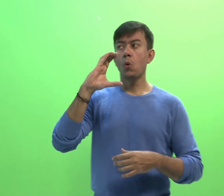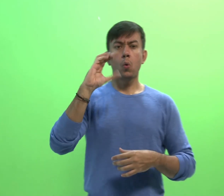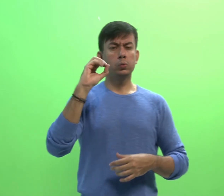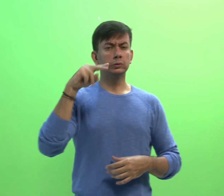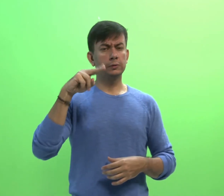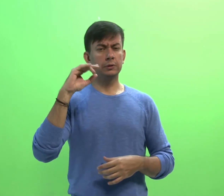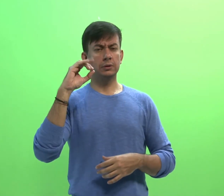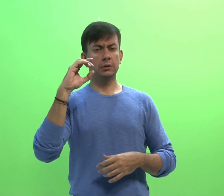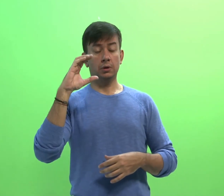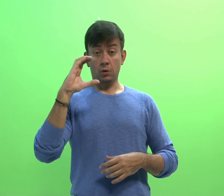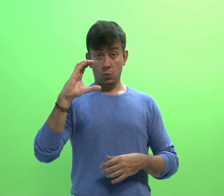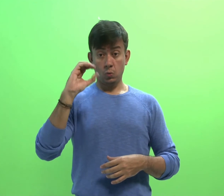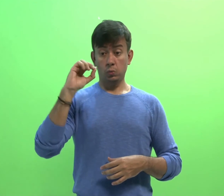Agora, a condição